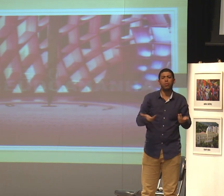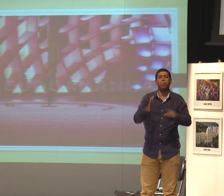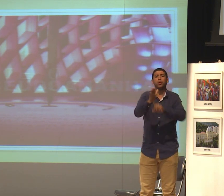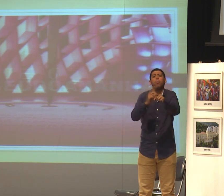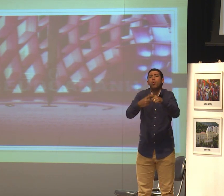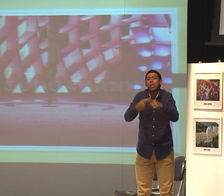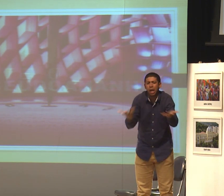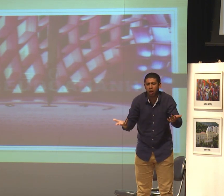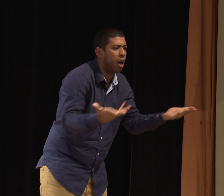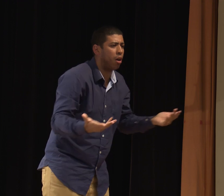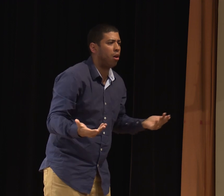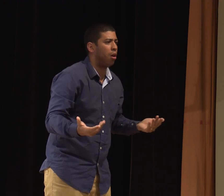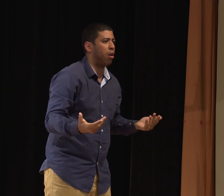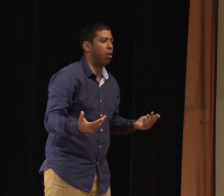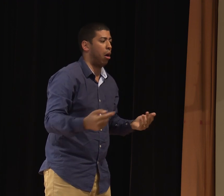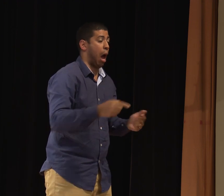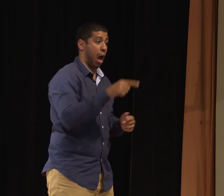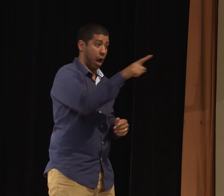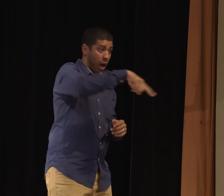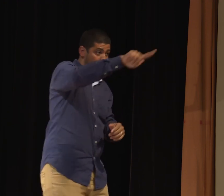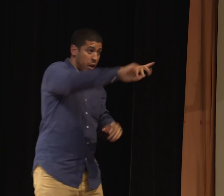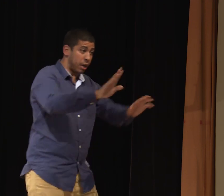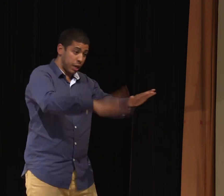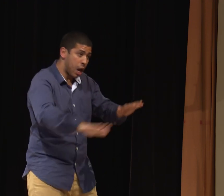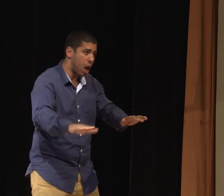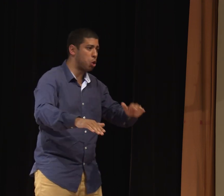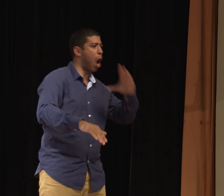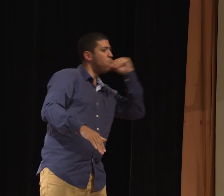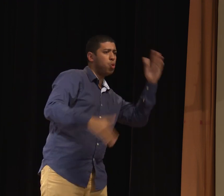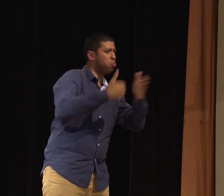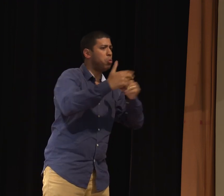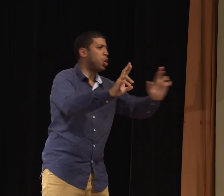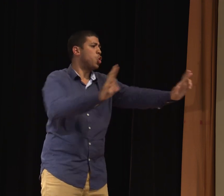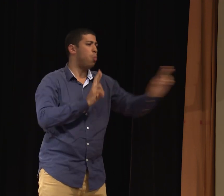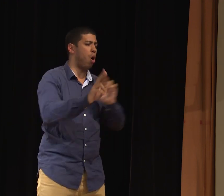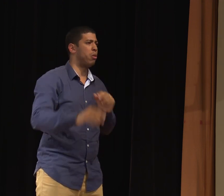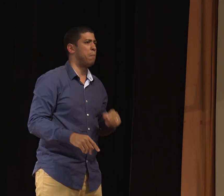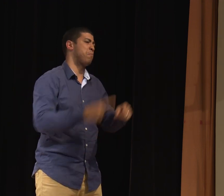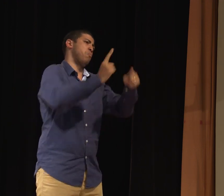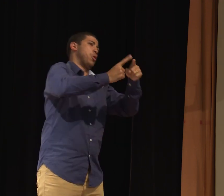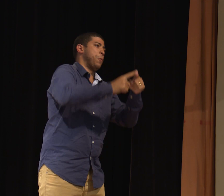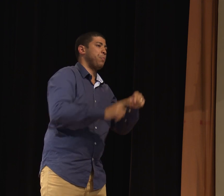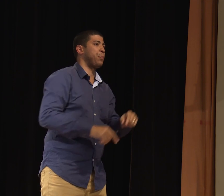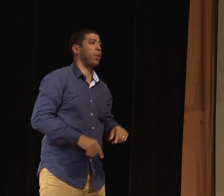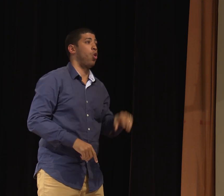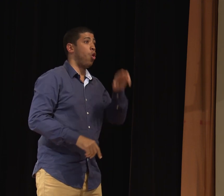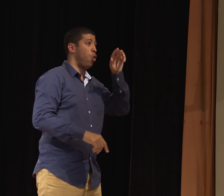grilo? Mas por quê? Então, as pessoas, as crianças e adultos vão respondendo a